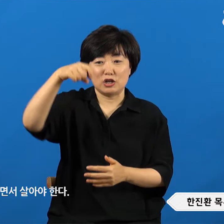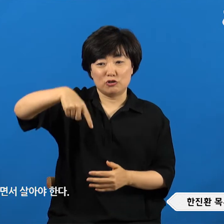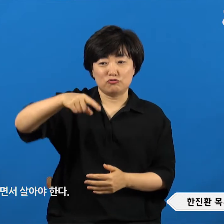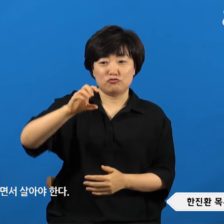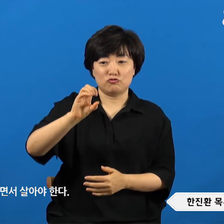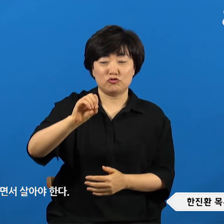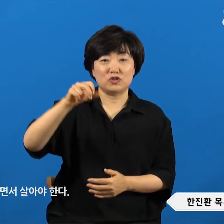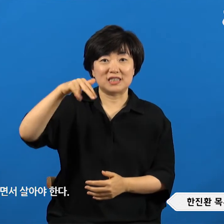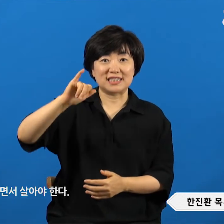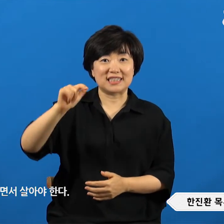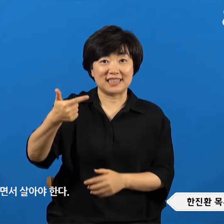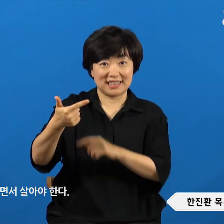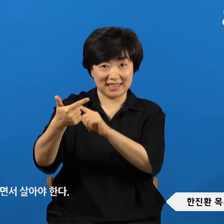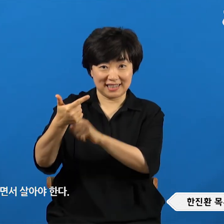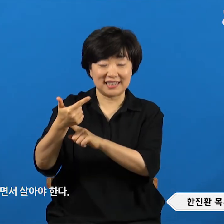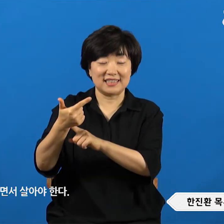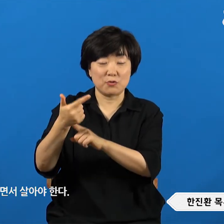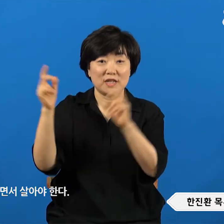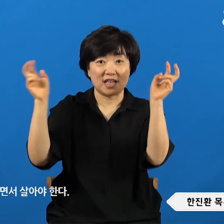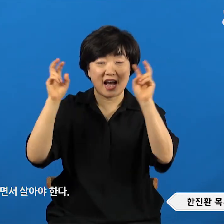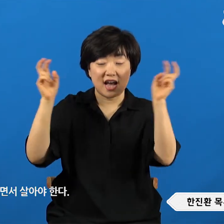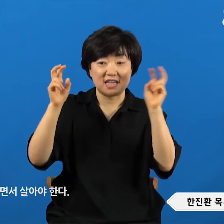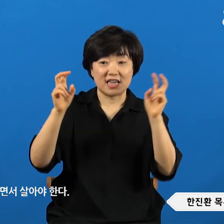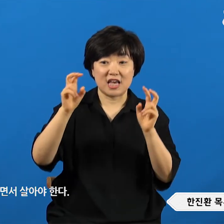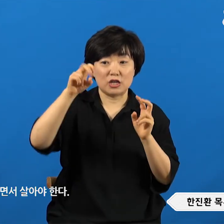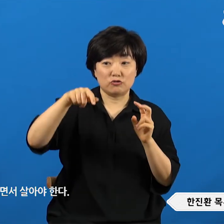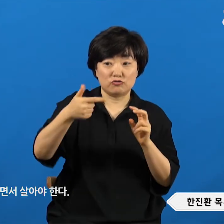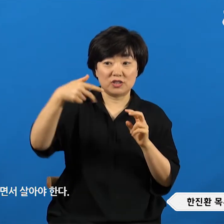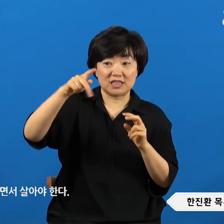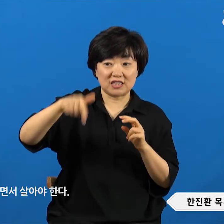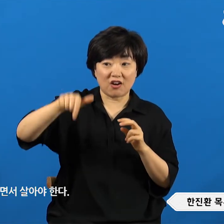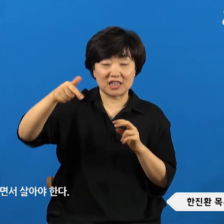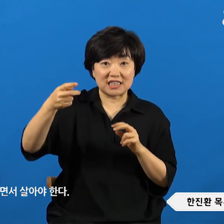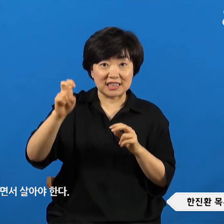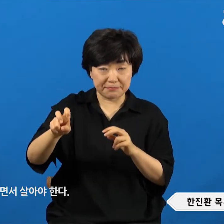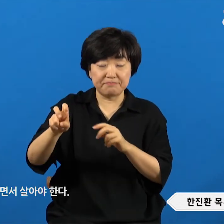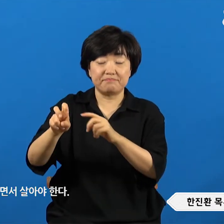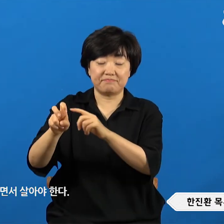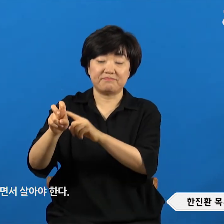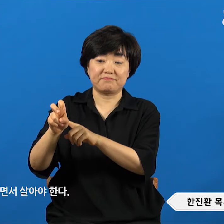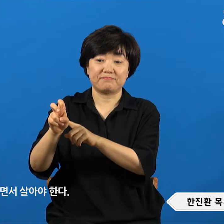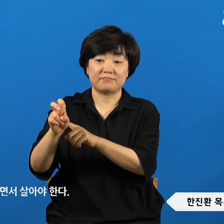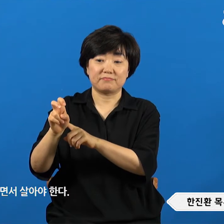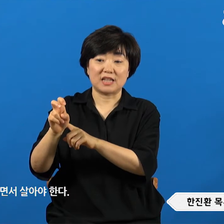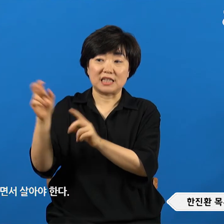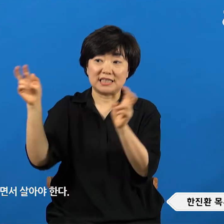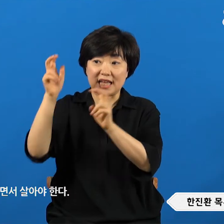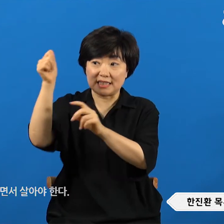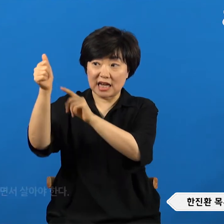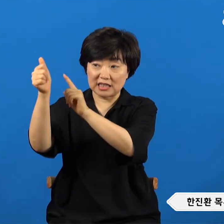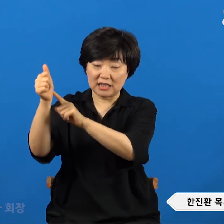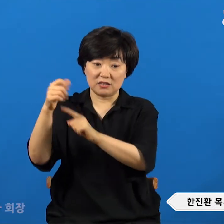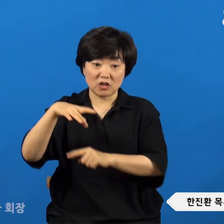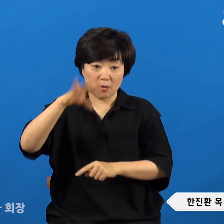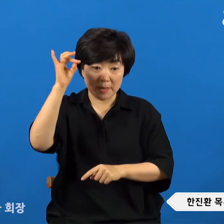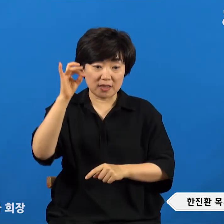웅진그룹의 윤석금 회장은 처음에는 백과사전 세일즈맨으로 시작했다고 합니다.